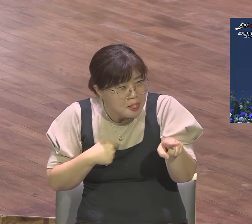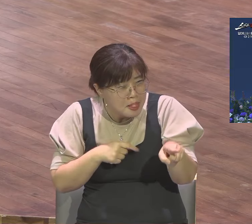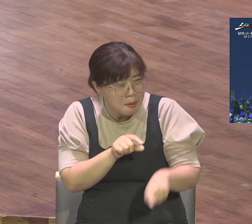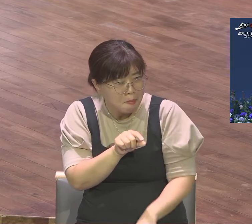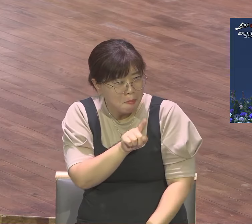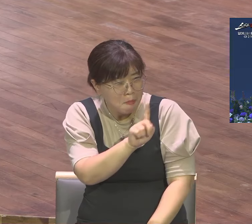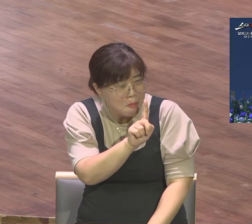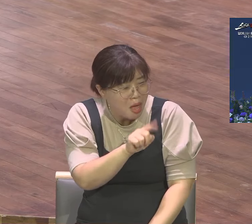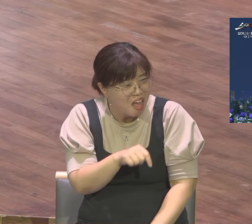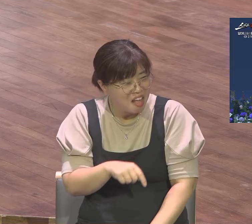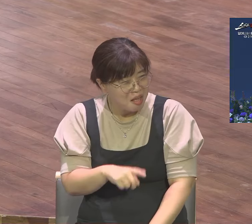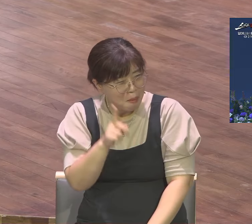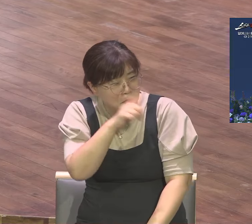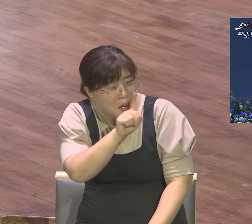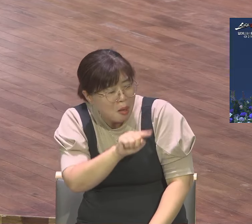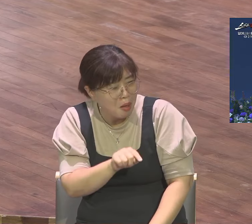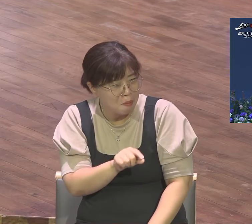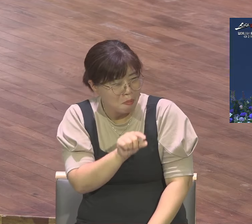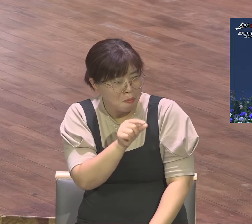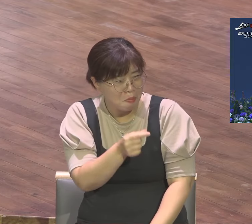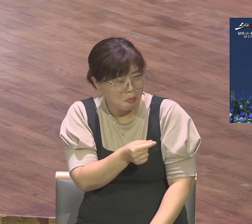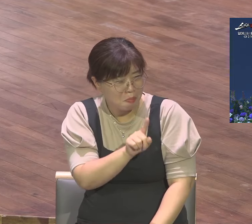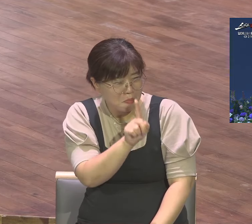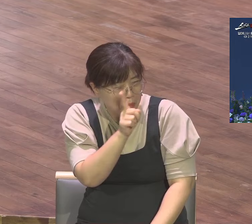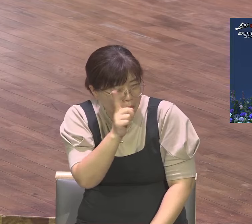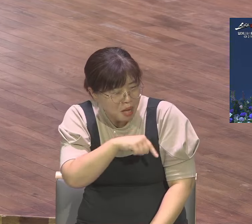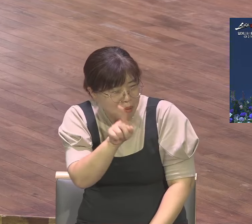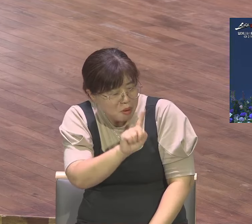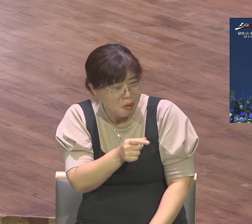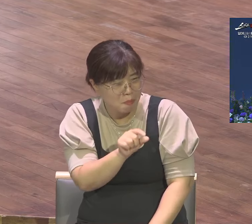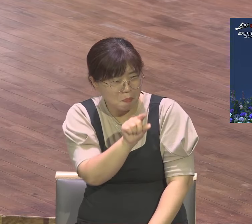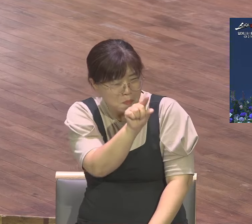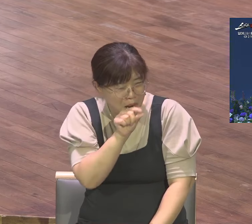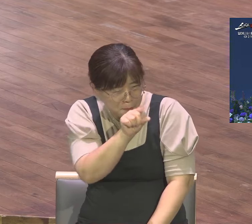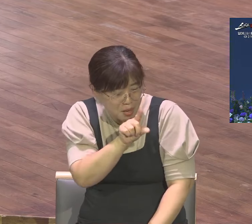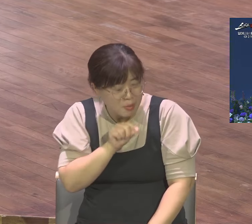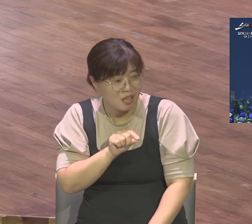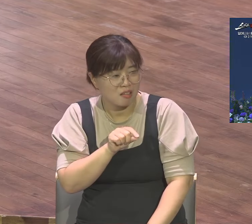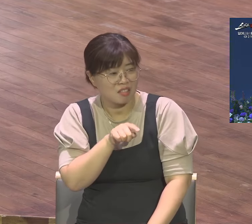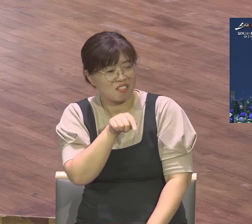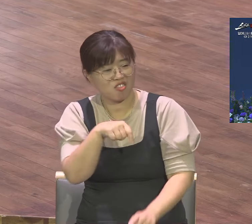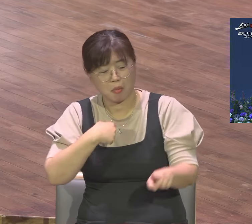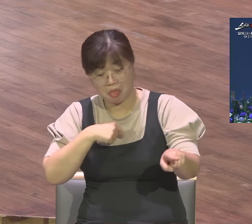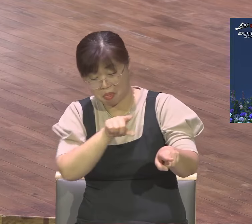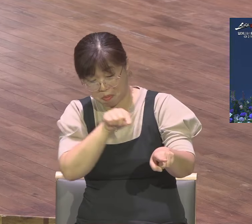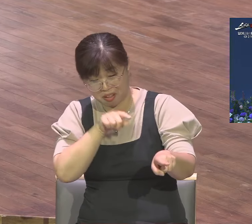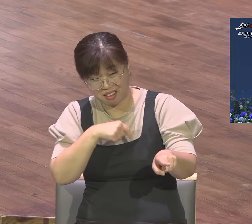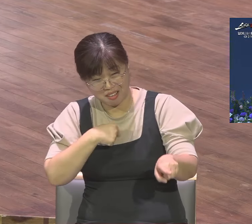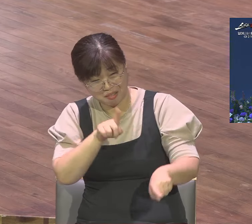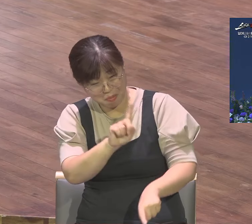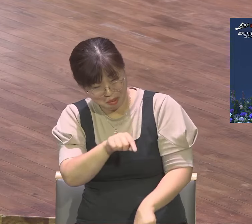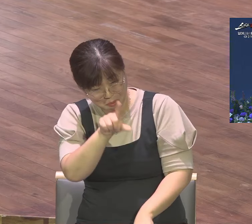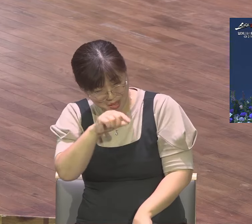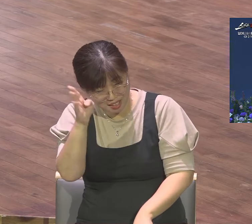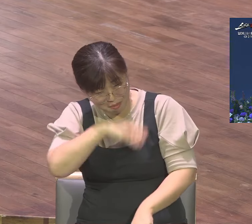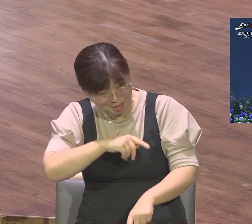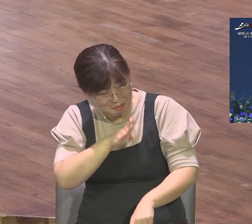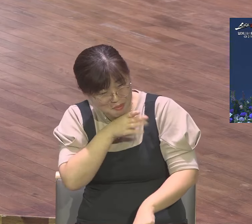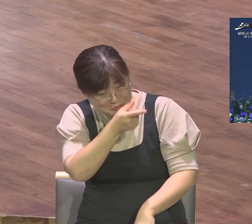뭘 하든 씹어 뜯어야 돼. 이게 사탄이란 뜻이에요. 사탄. 상대방 물어 뜯는